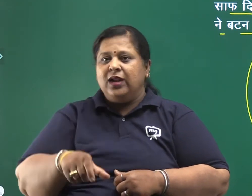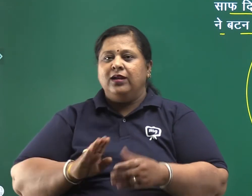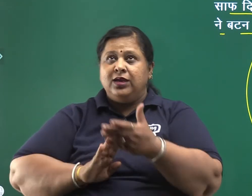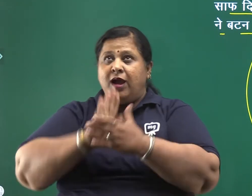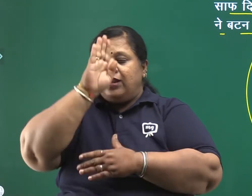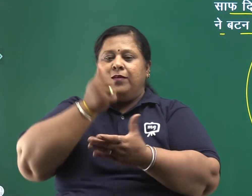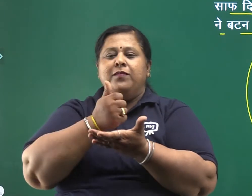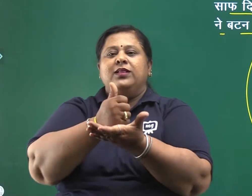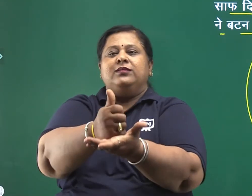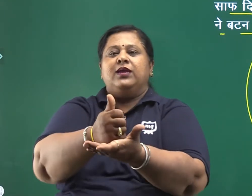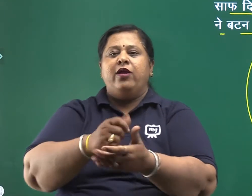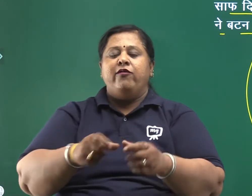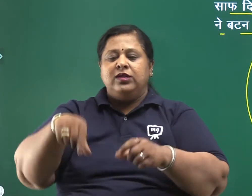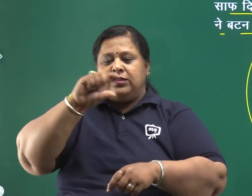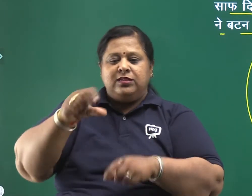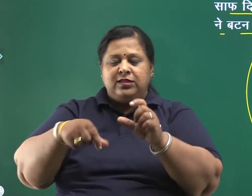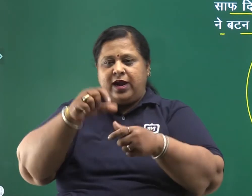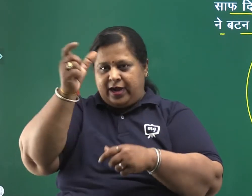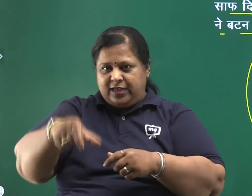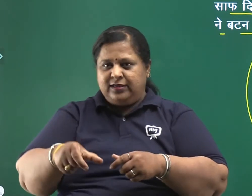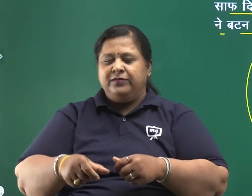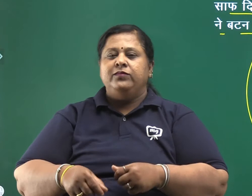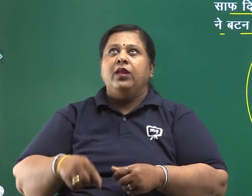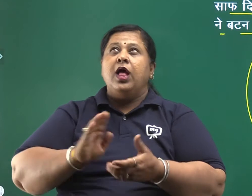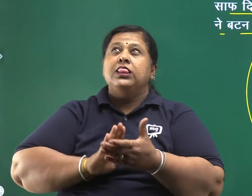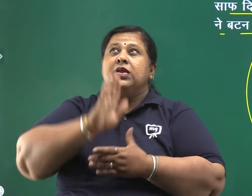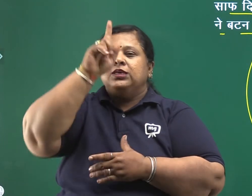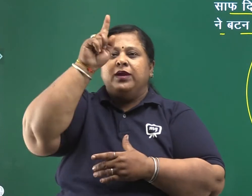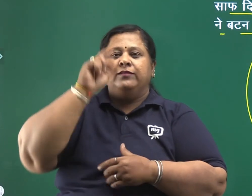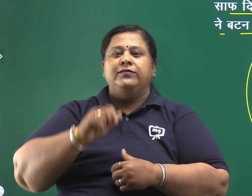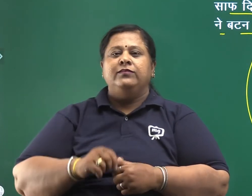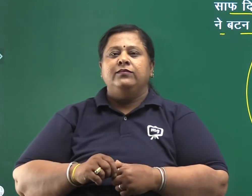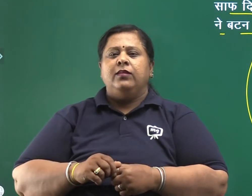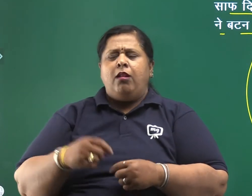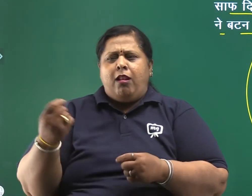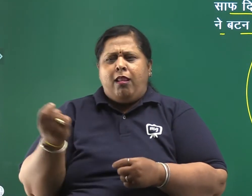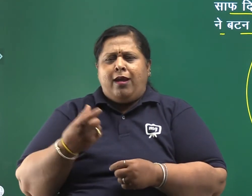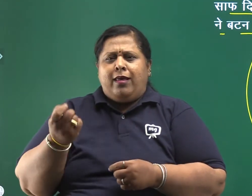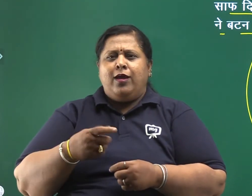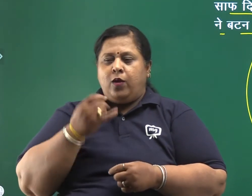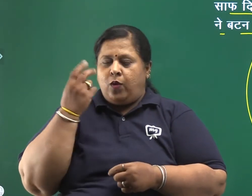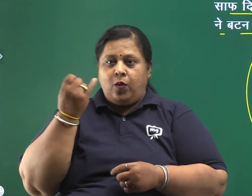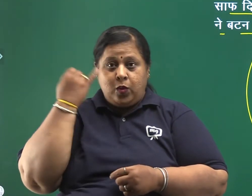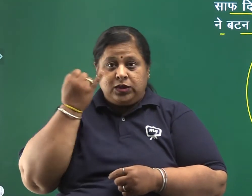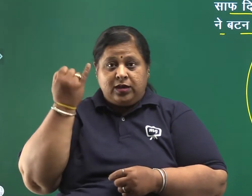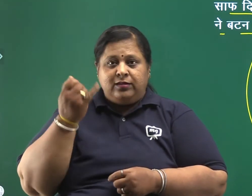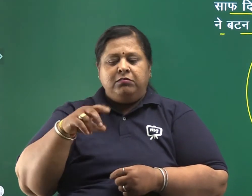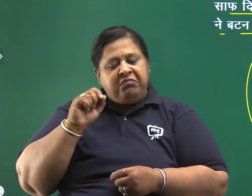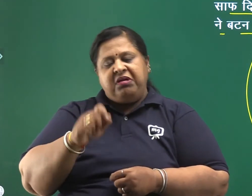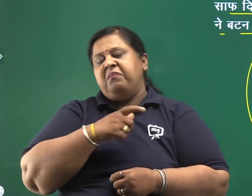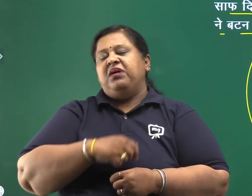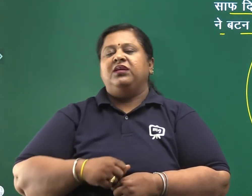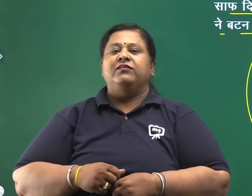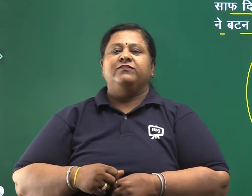ही वैज्ञानिक अंतरिक्ष में नई नई खोजें कर पाते